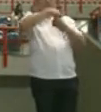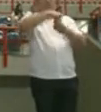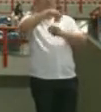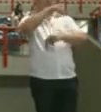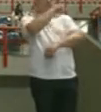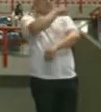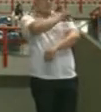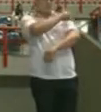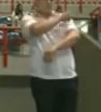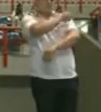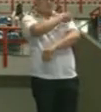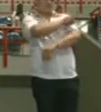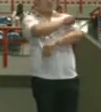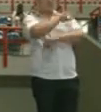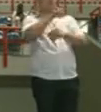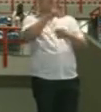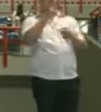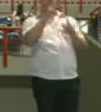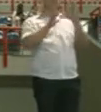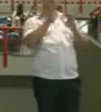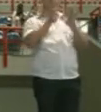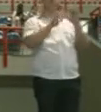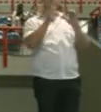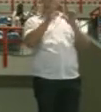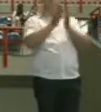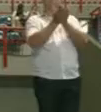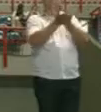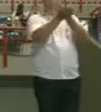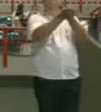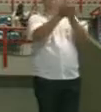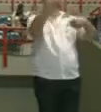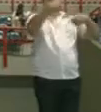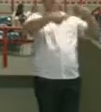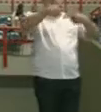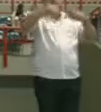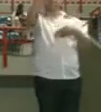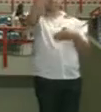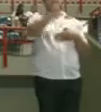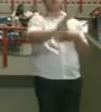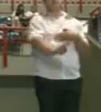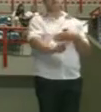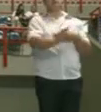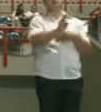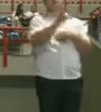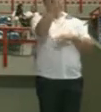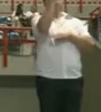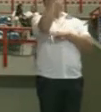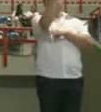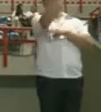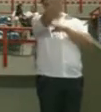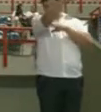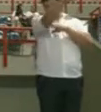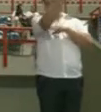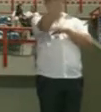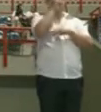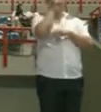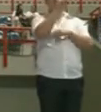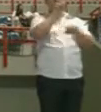chamada Revolta da Armada. Os navios de guerra do Brasil irão apontar os canhões para o palácio do